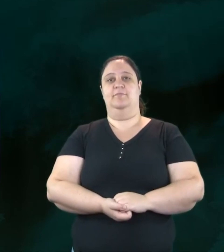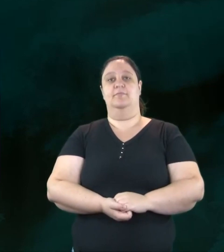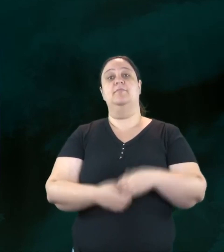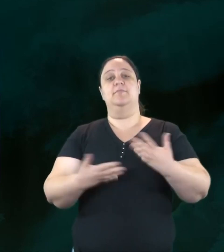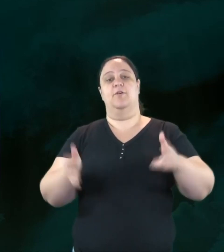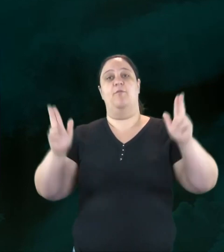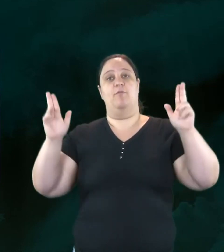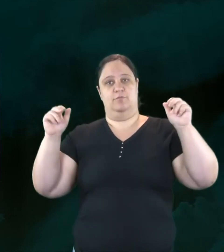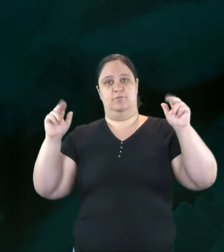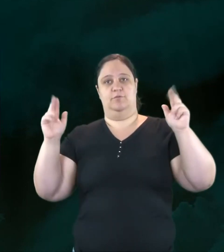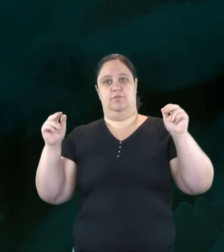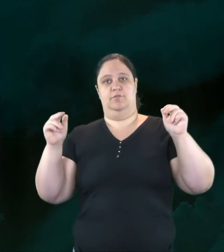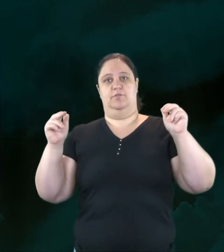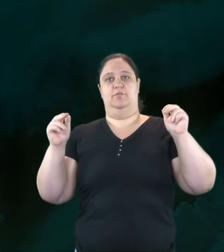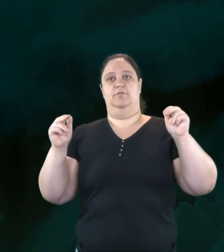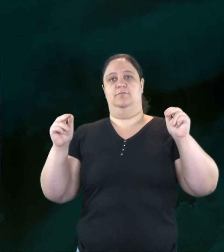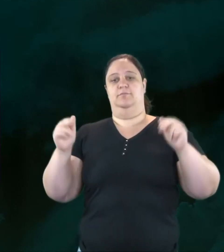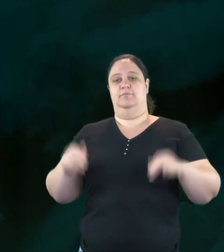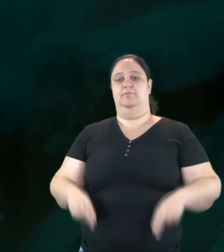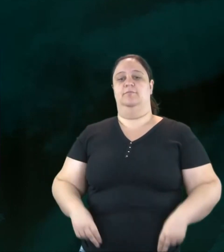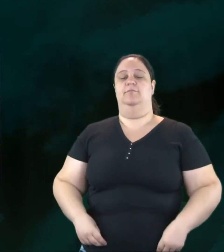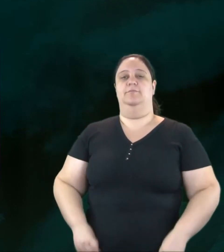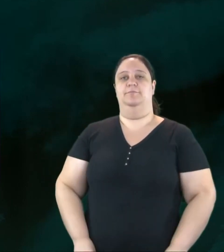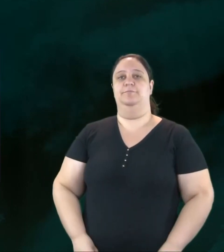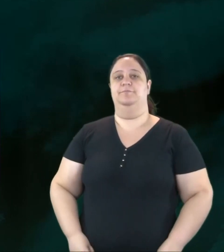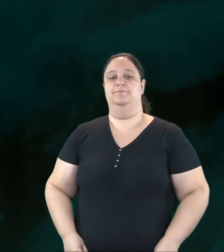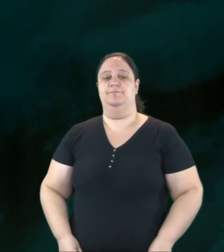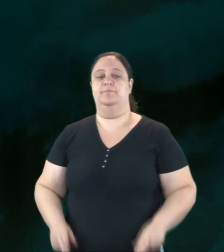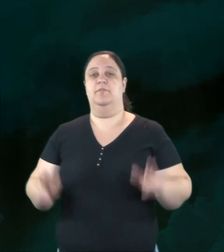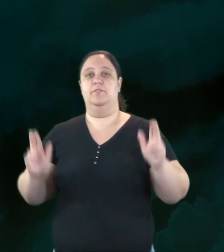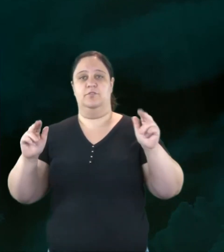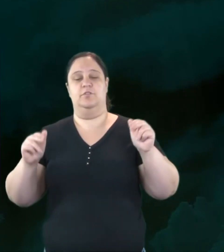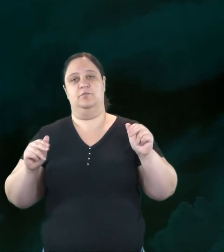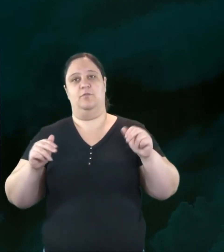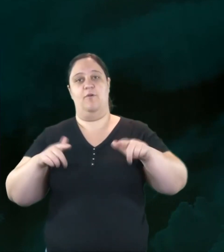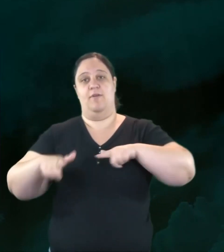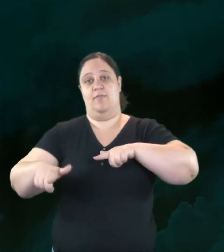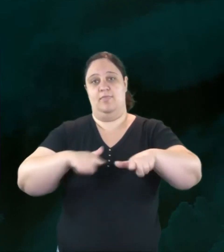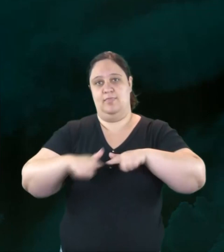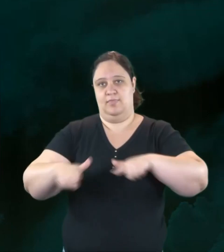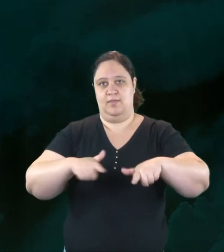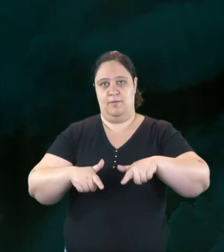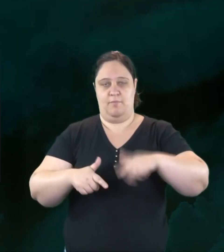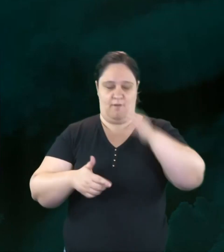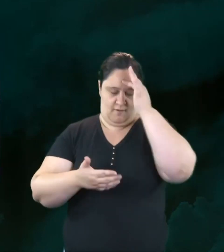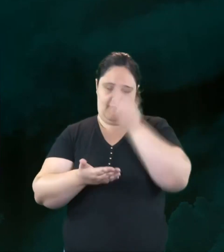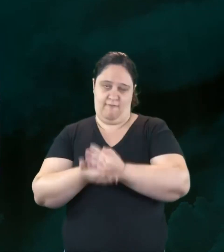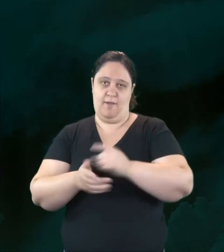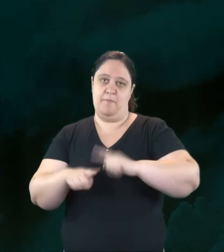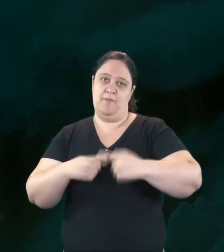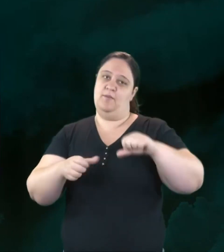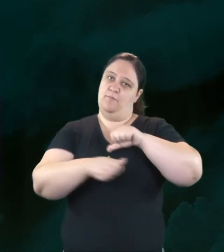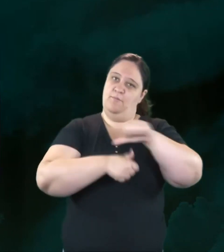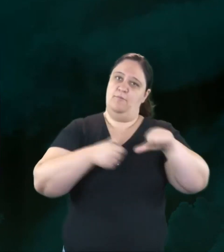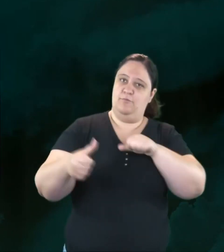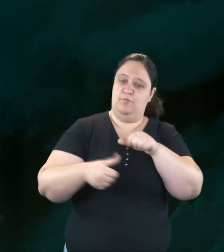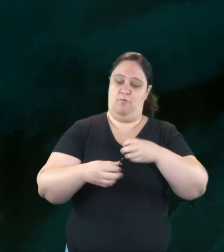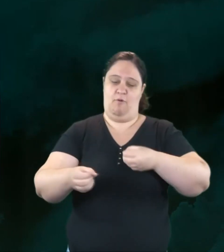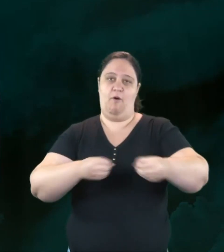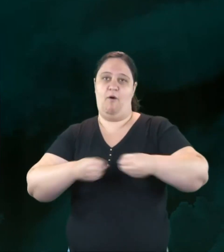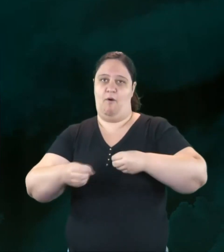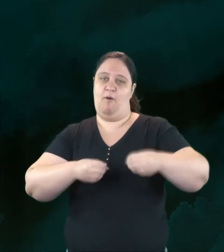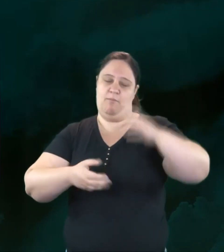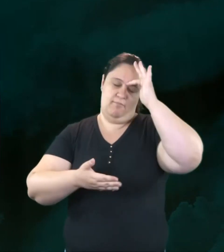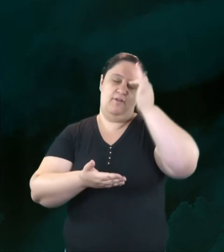título que o Lucas falou era Trabalho da Fé, nós mudamos para Obra de Fé, tá? Então